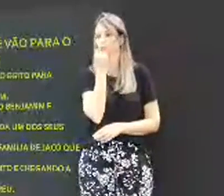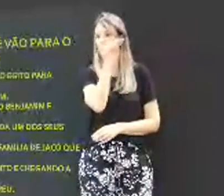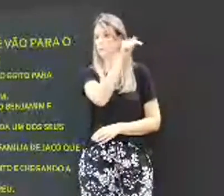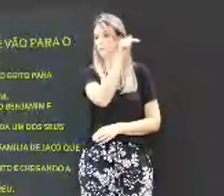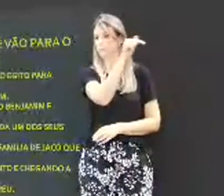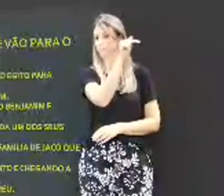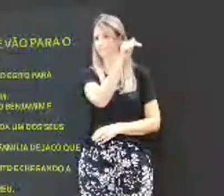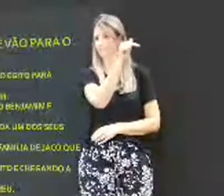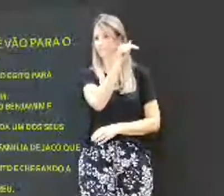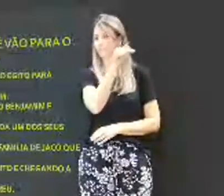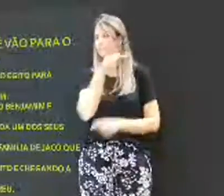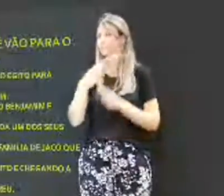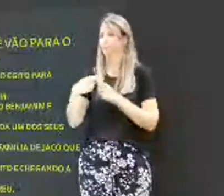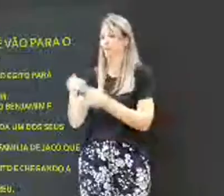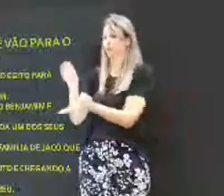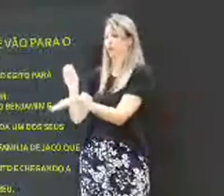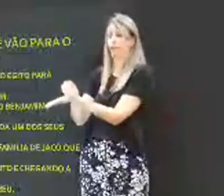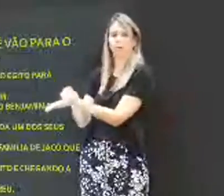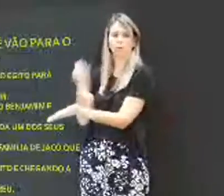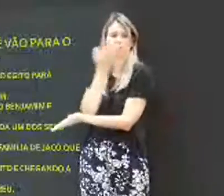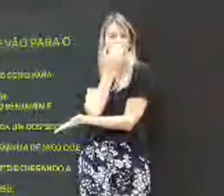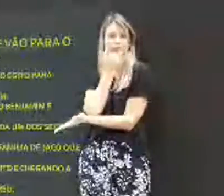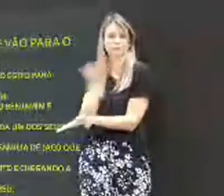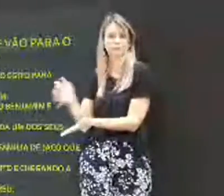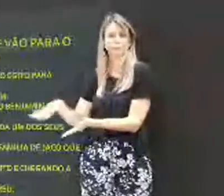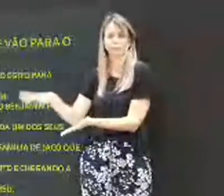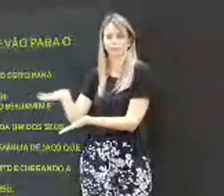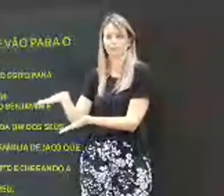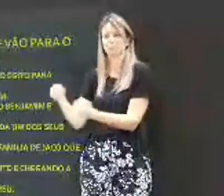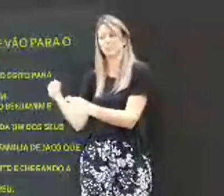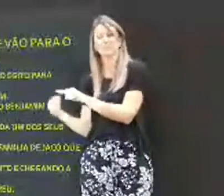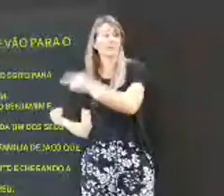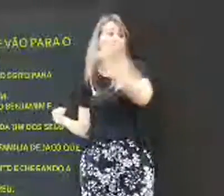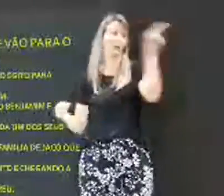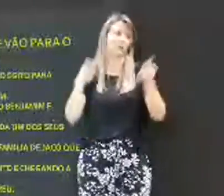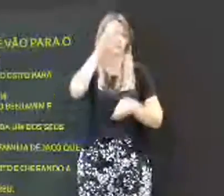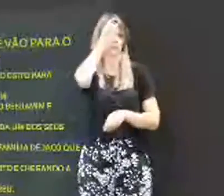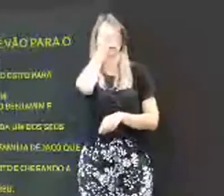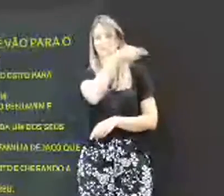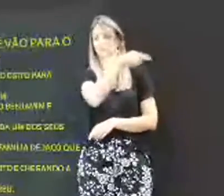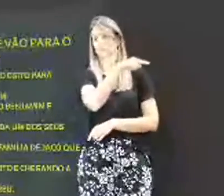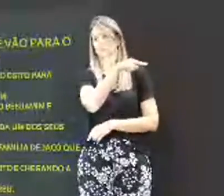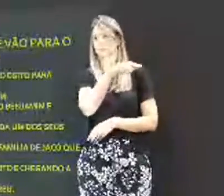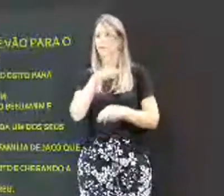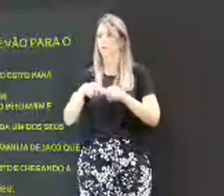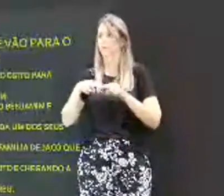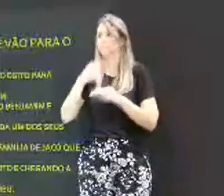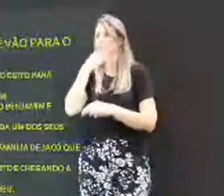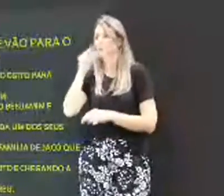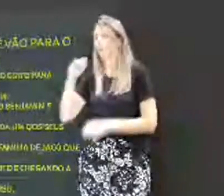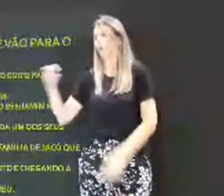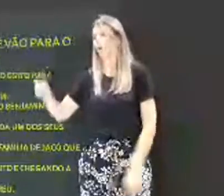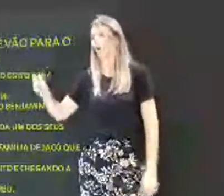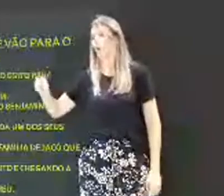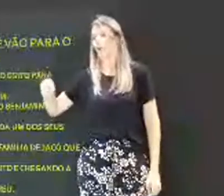Porque lá tinha alimentação lá no Egito, faltava comida em Canaã. Em Canaã não tinha alimento, por isso que eles precisavam ir para o Egito. Por isso que